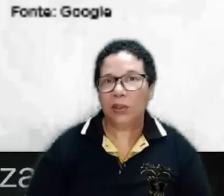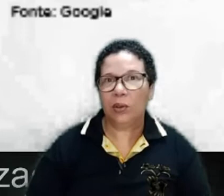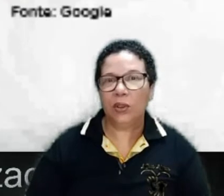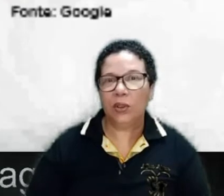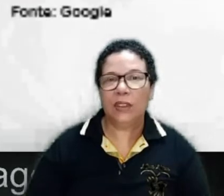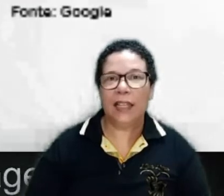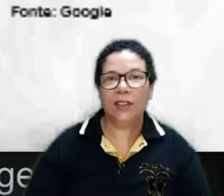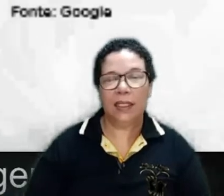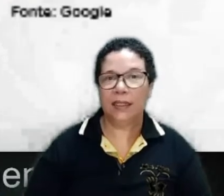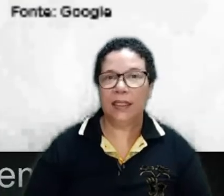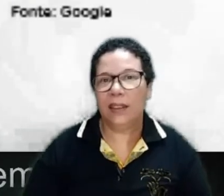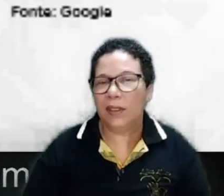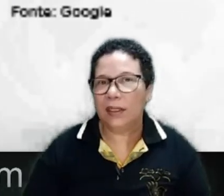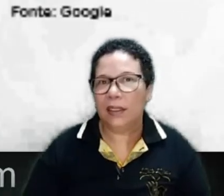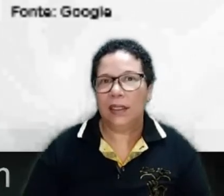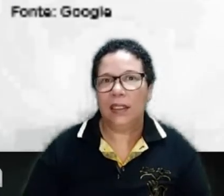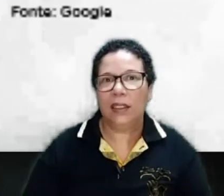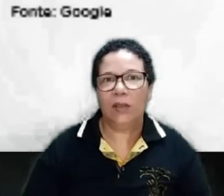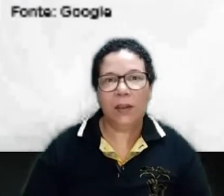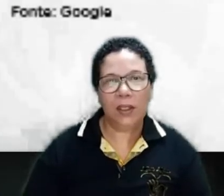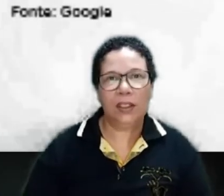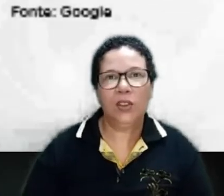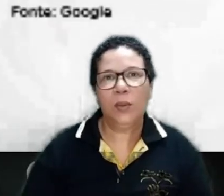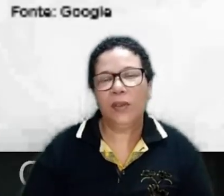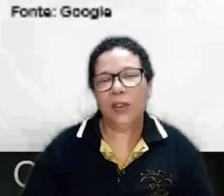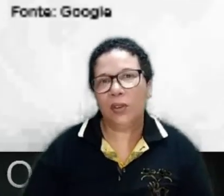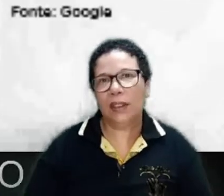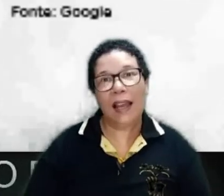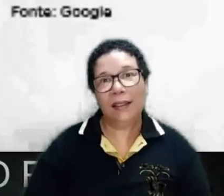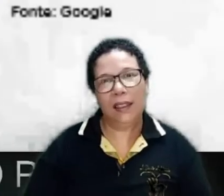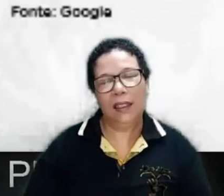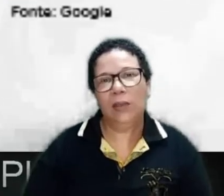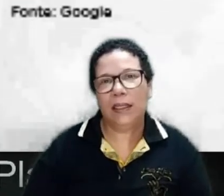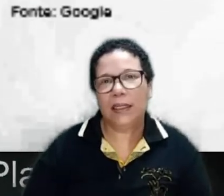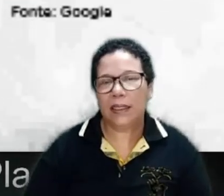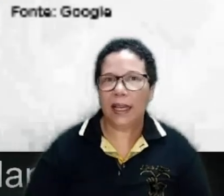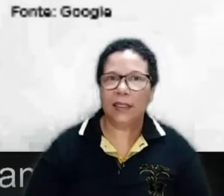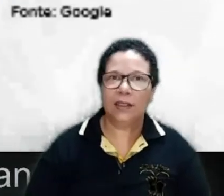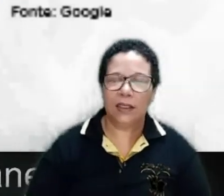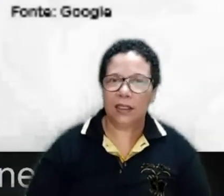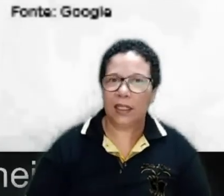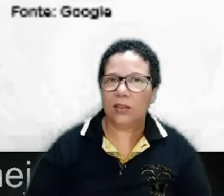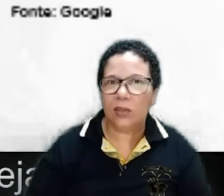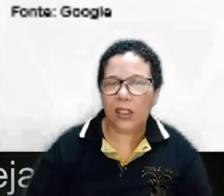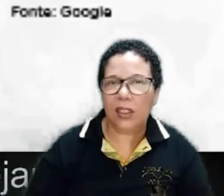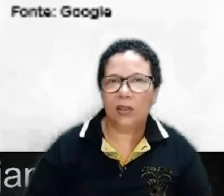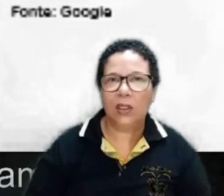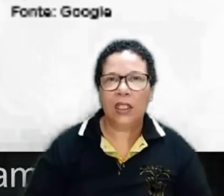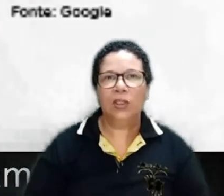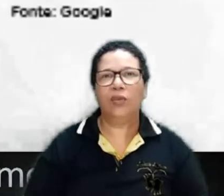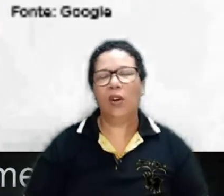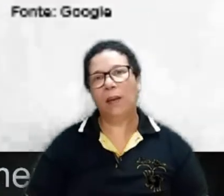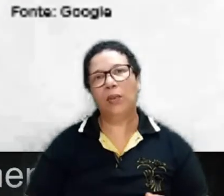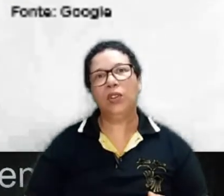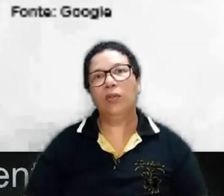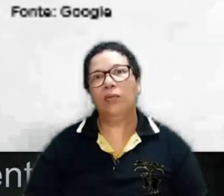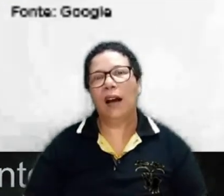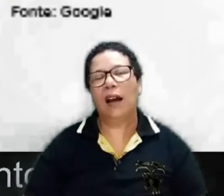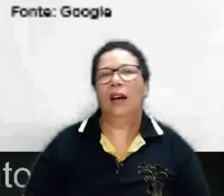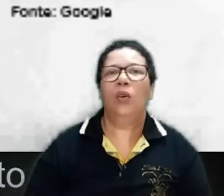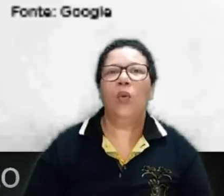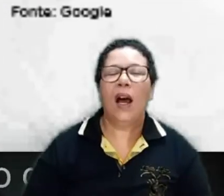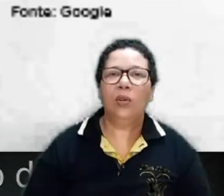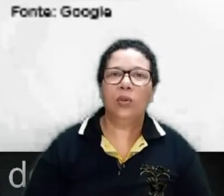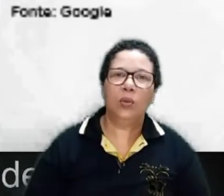temos hoje sites acessíveis. Então, é importante o professor estar atento a esses sites, estar sugerindo de forma a